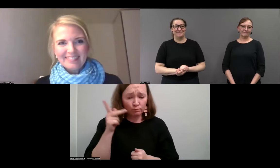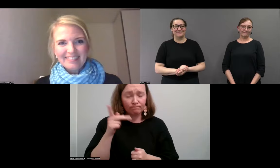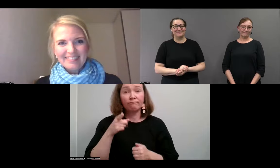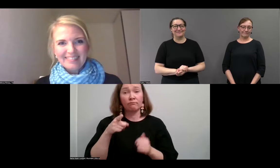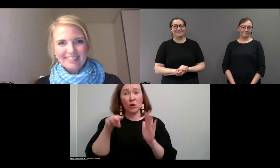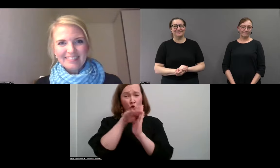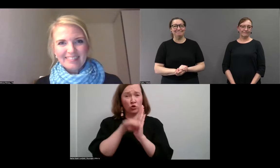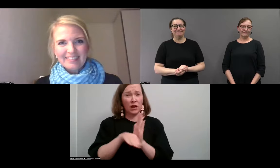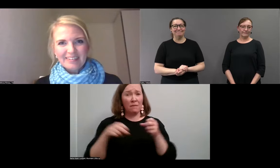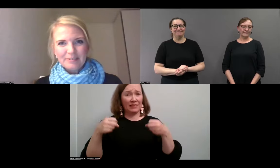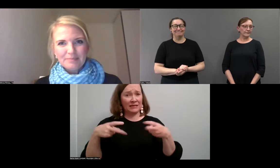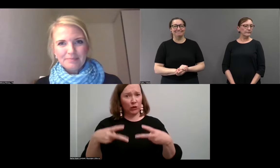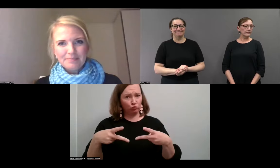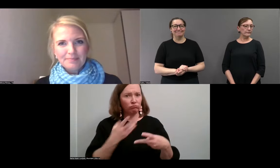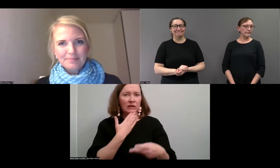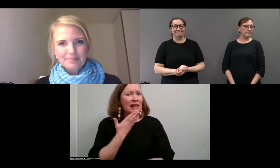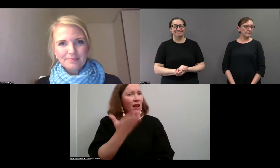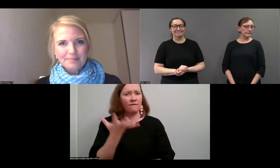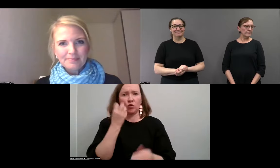Varmasti. Sitten toinen kysymys